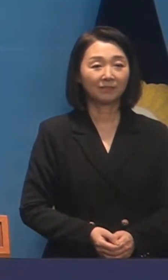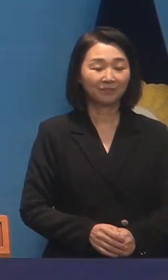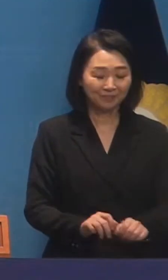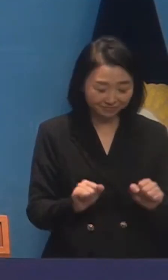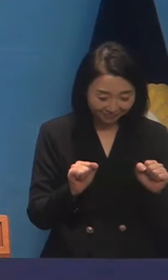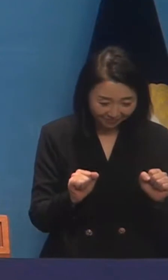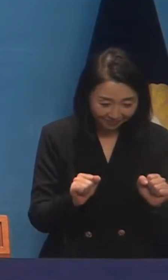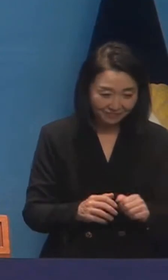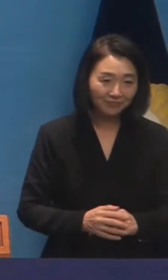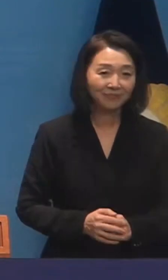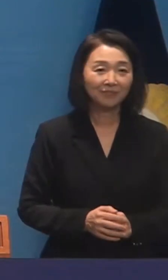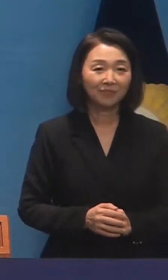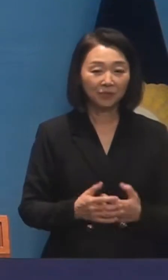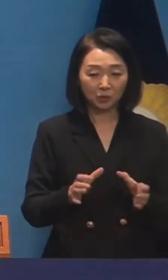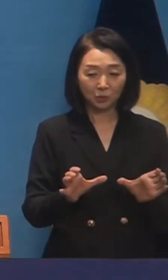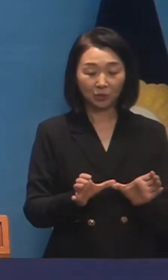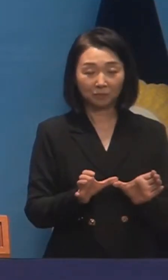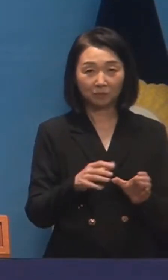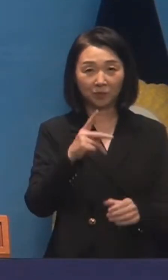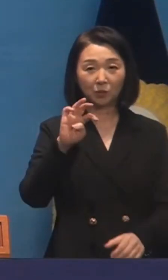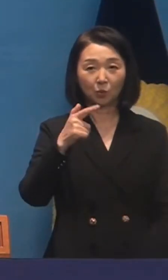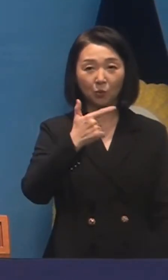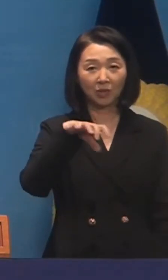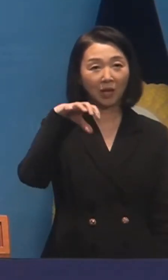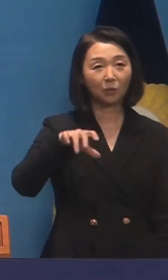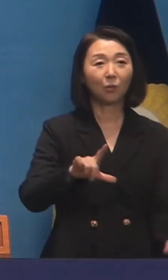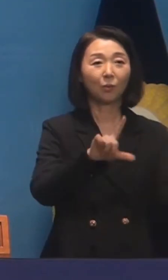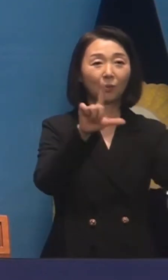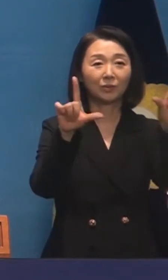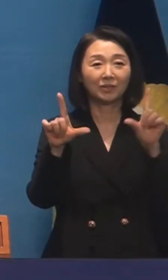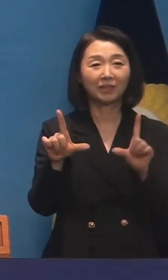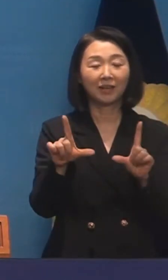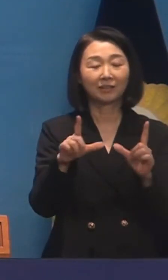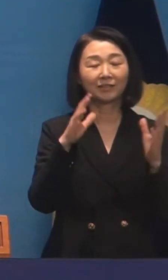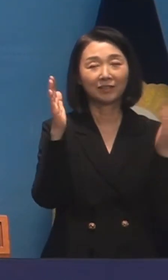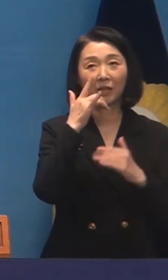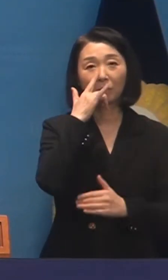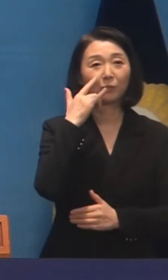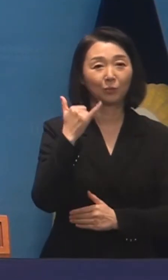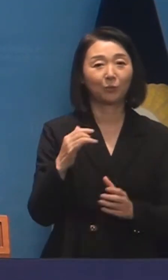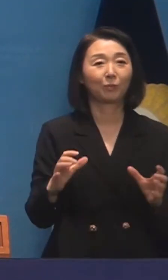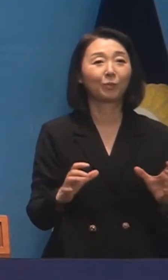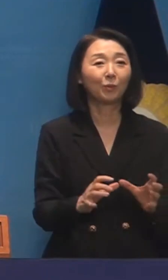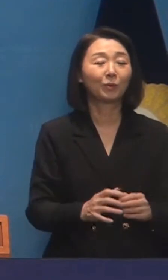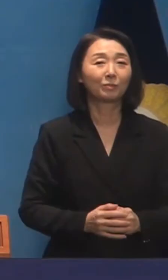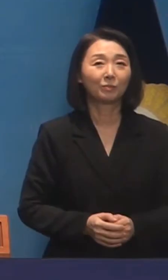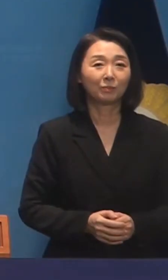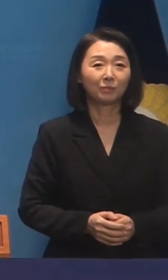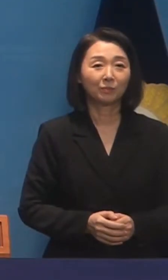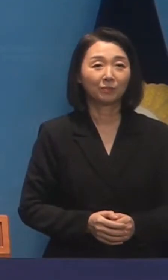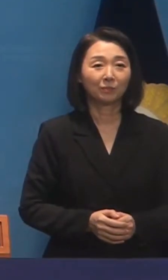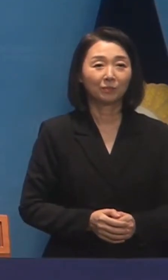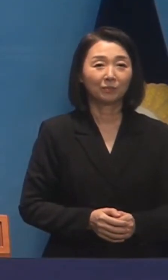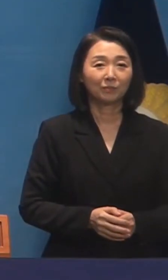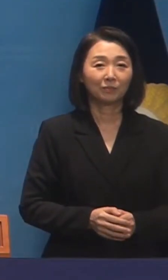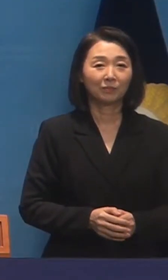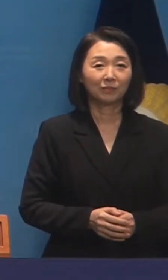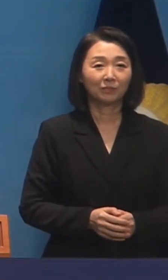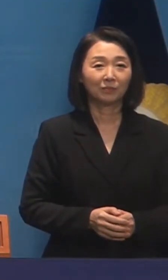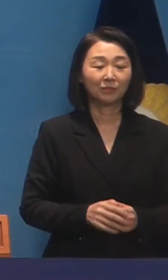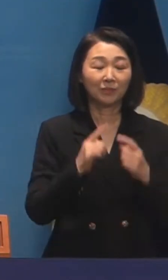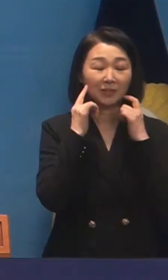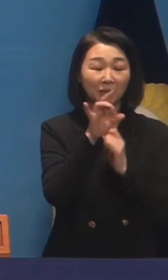네, 안녕하세요. 저희는 동탄에 살고 있는 학부모님들 모임입니다. 일단은 개별 인사는